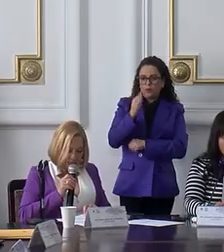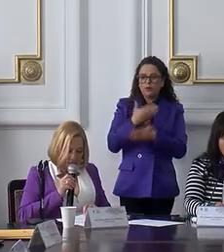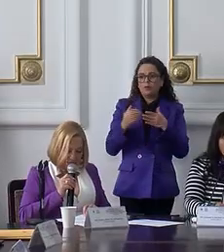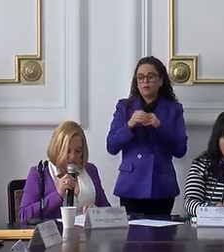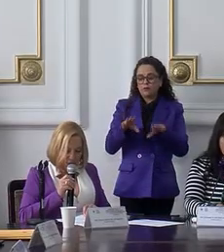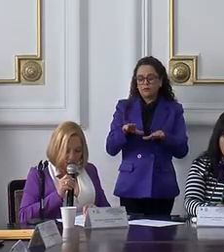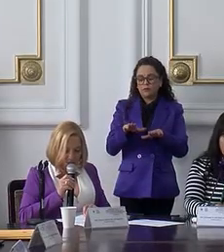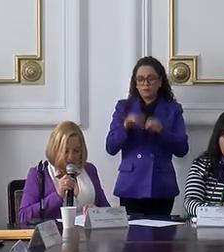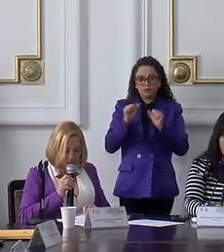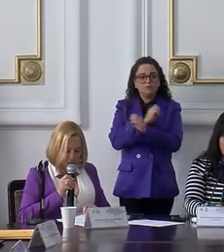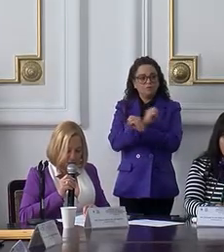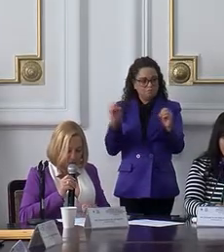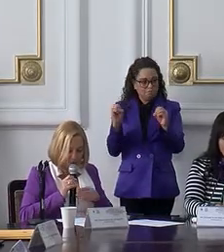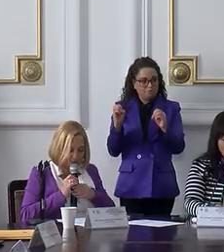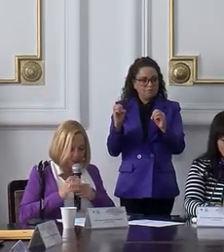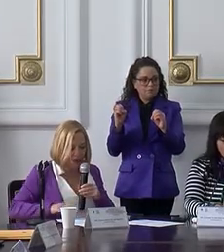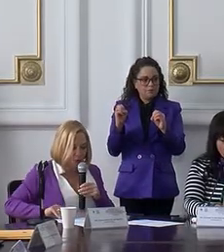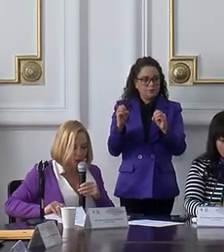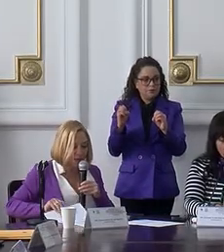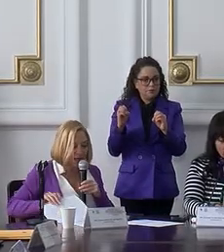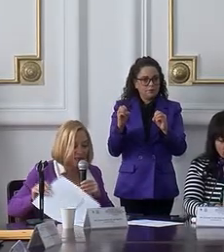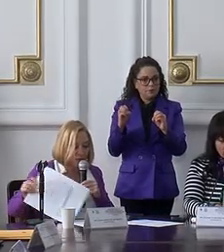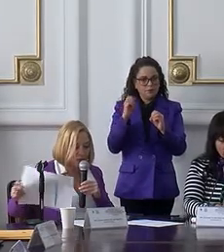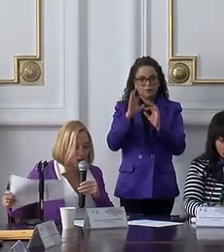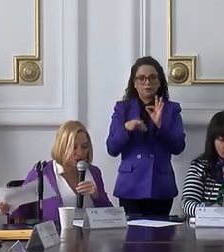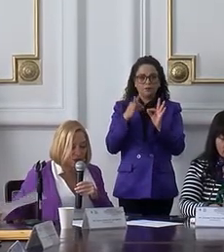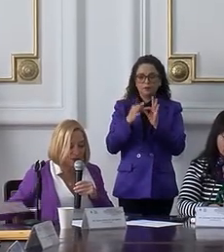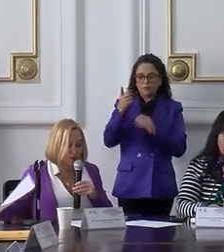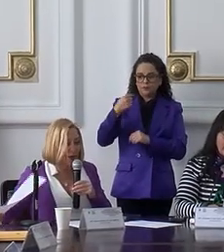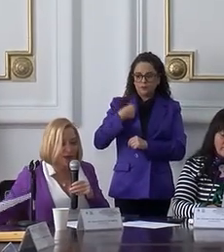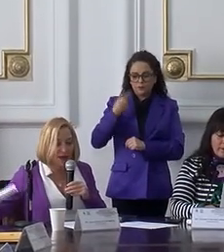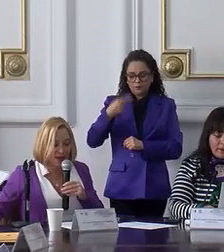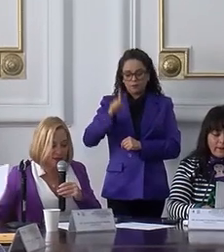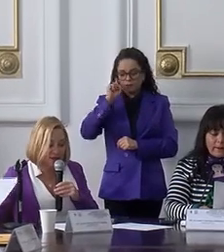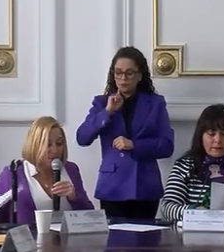contra, 0 abstenciones. Cumplida la instrucción,